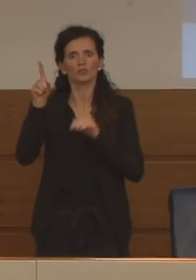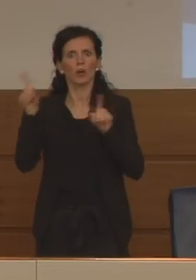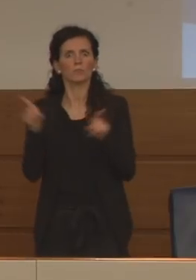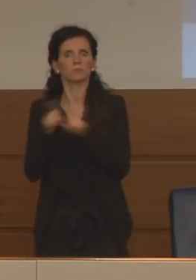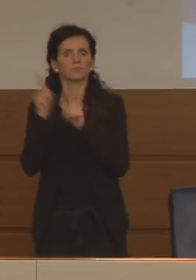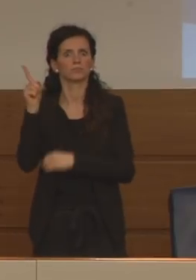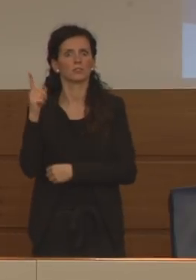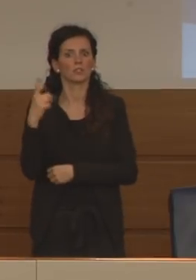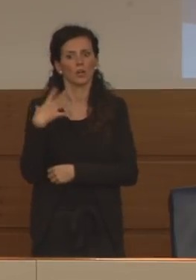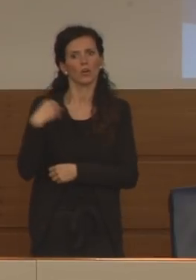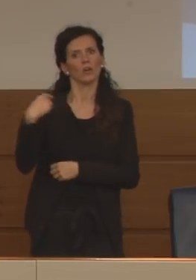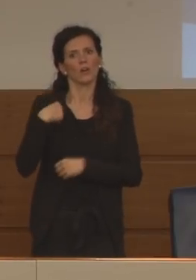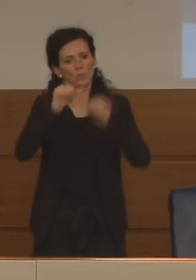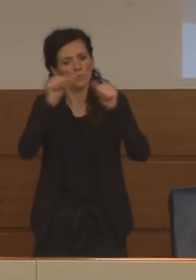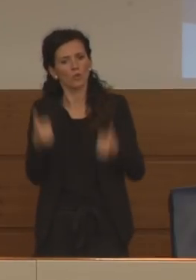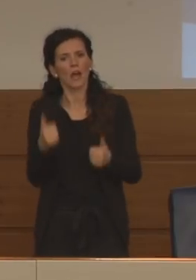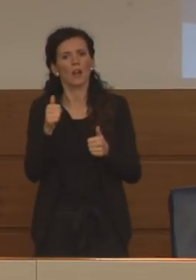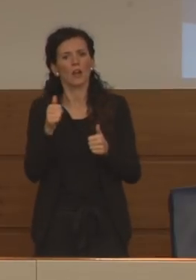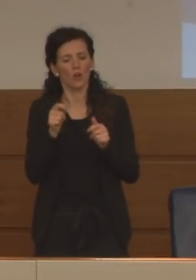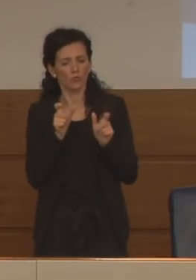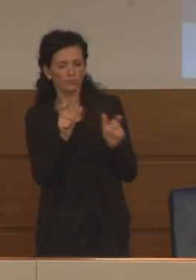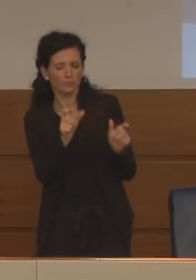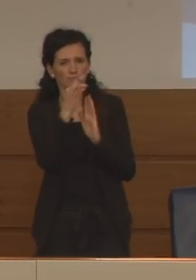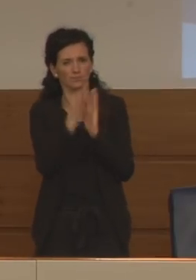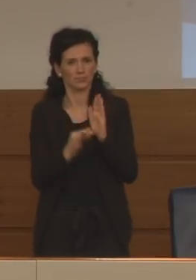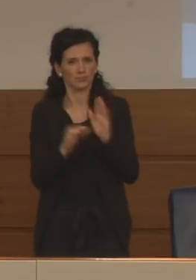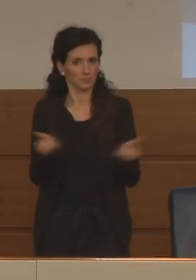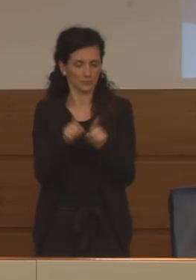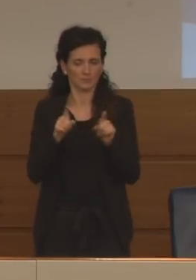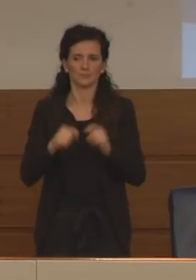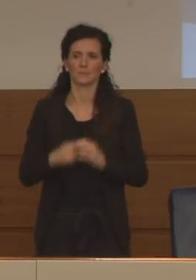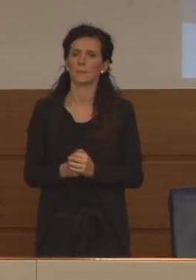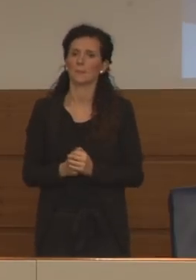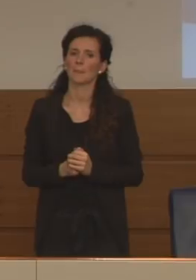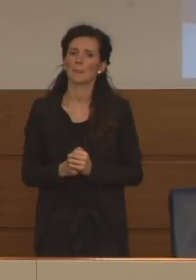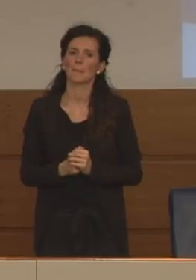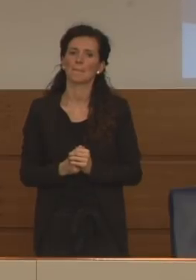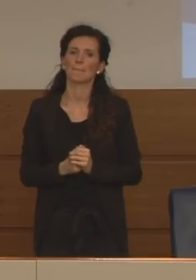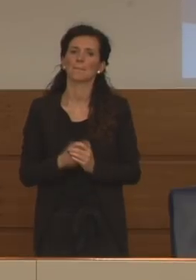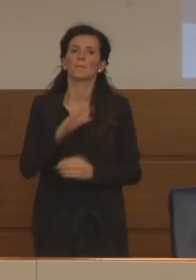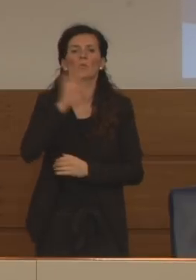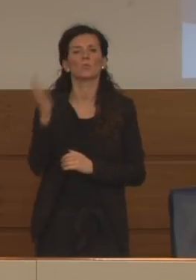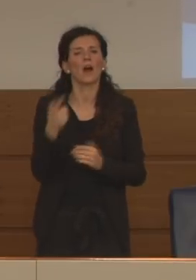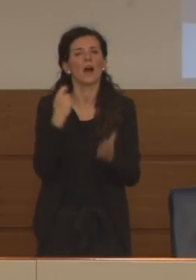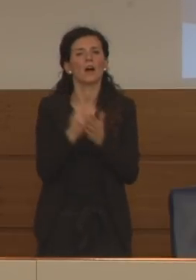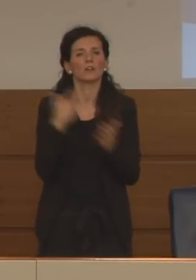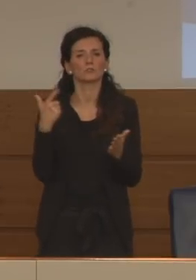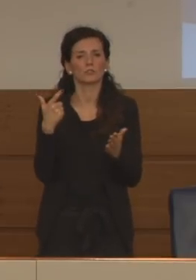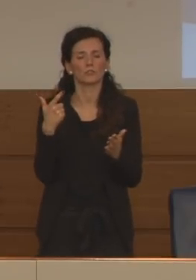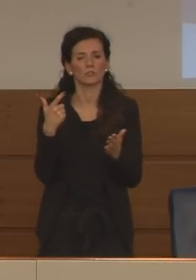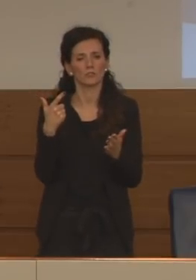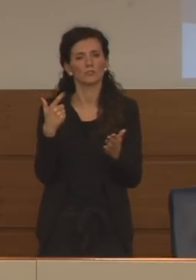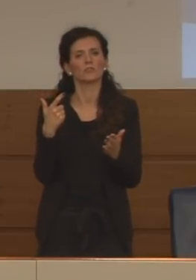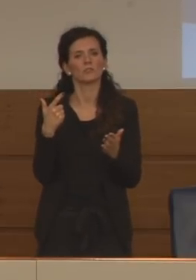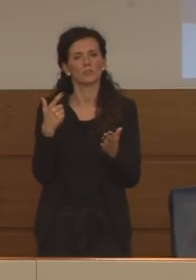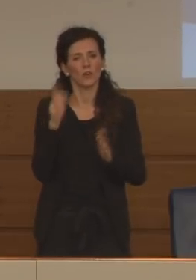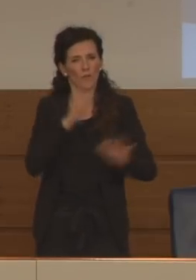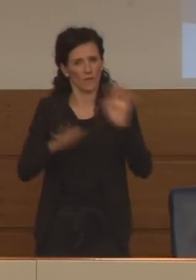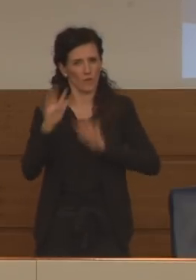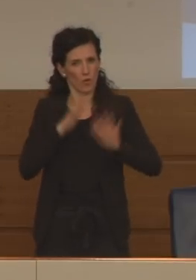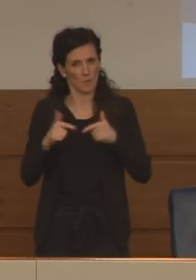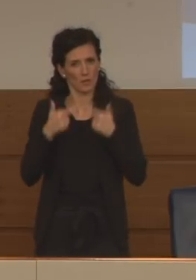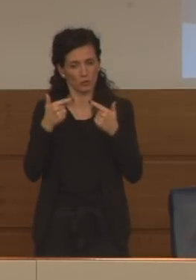come le nostre l'altro elemento molto importante da cogliere è che ovviamente